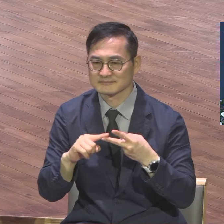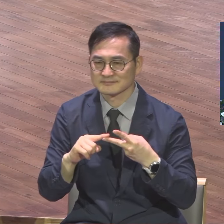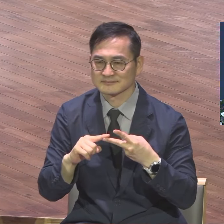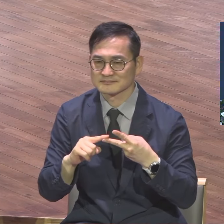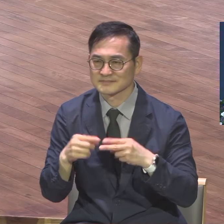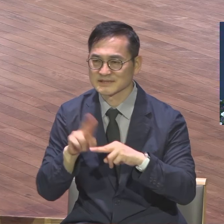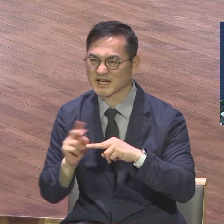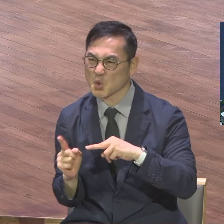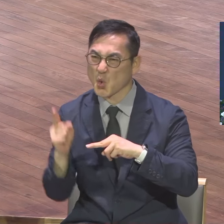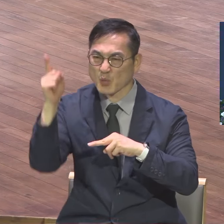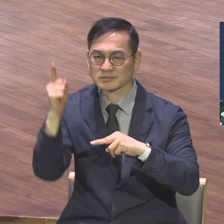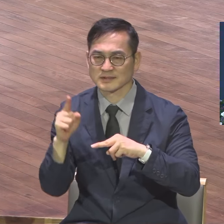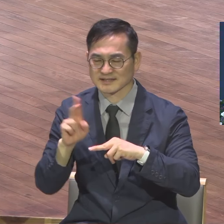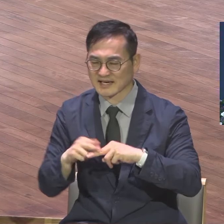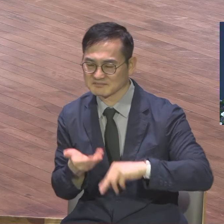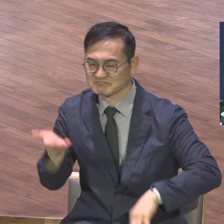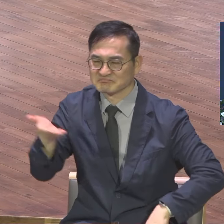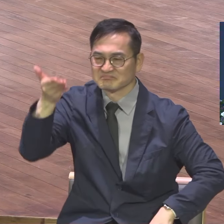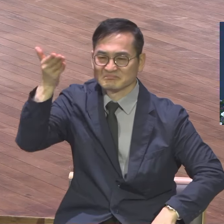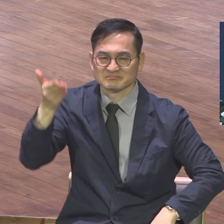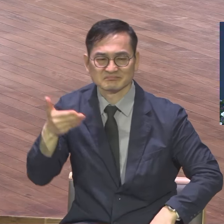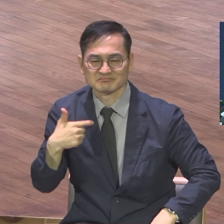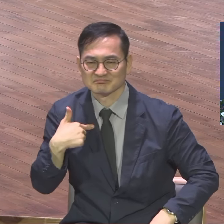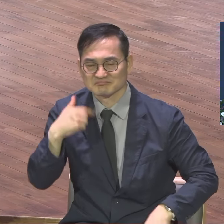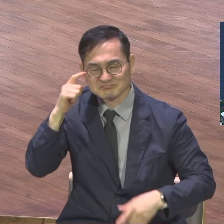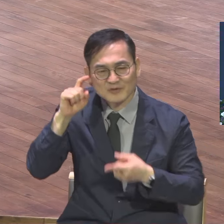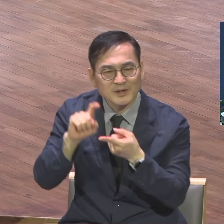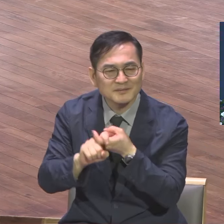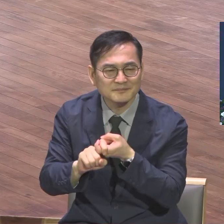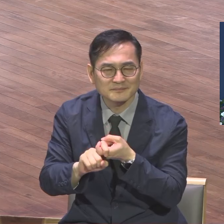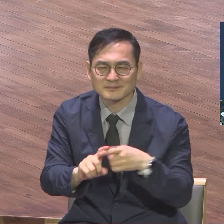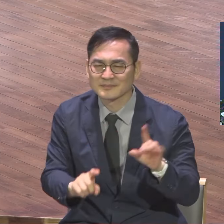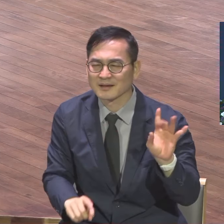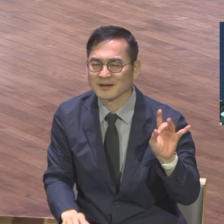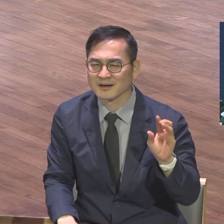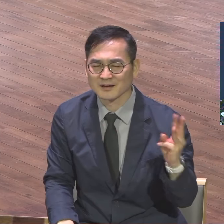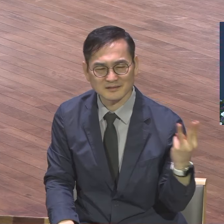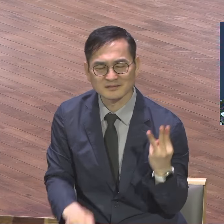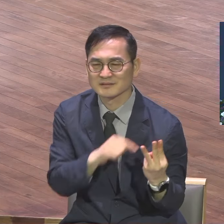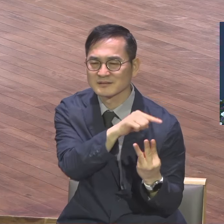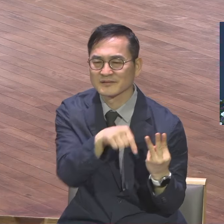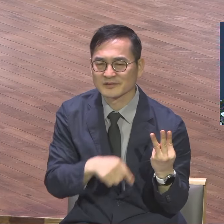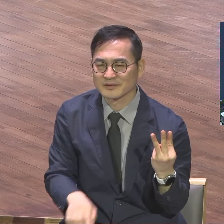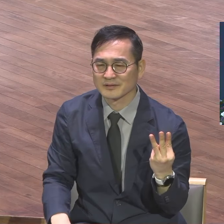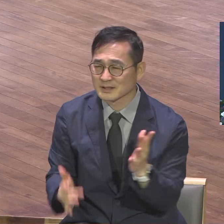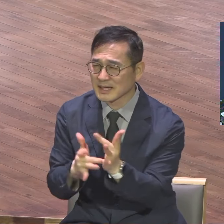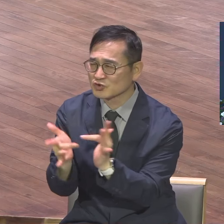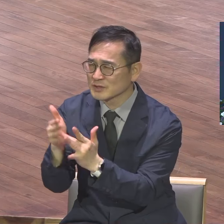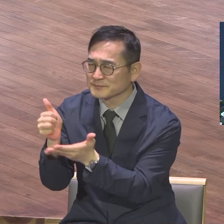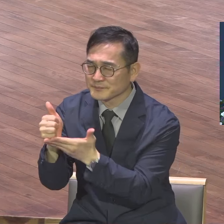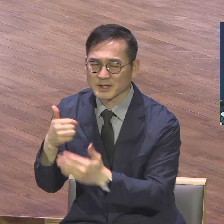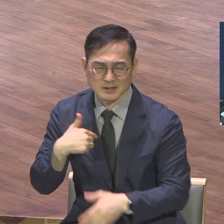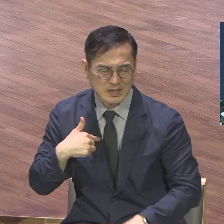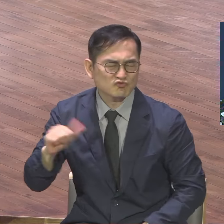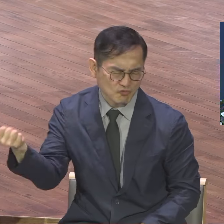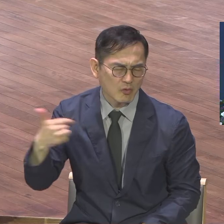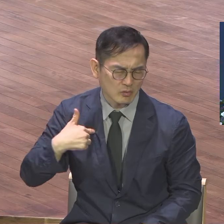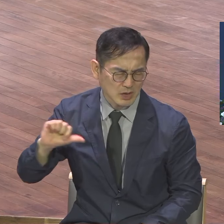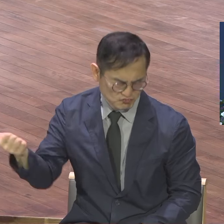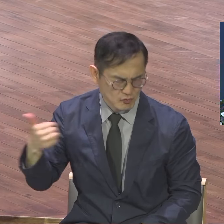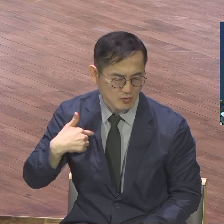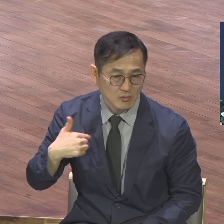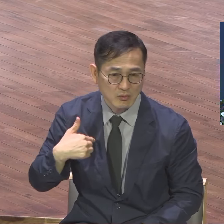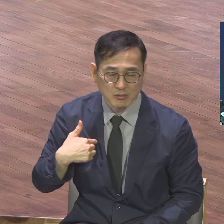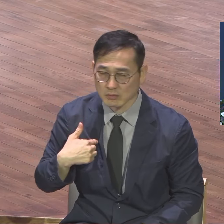올라가느냐, 내가 이것이 다른 관심이 없다니까요. 아니 예수님이 그리 심각한 말씀했는데 귀에 하나도